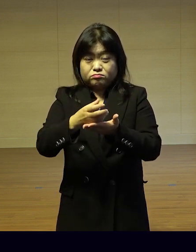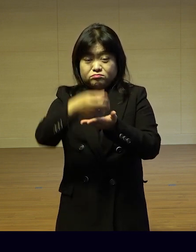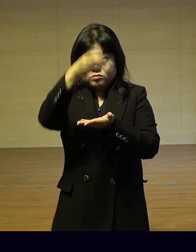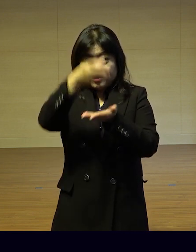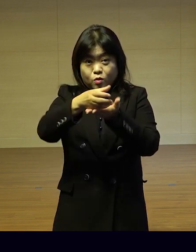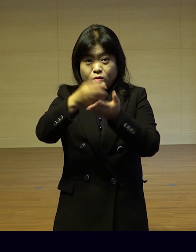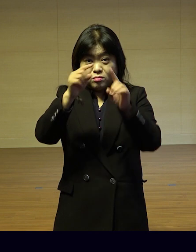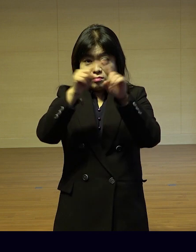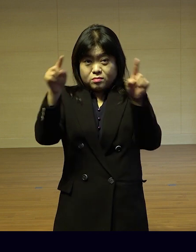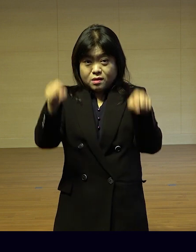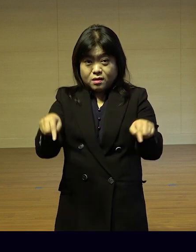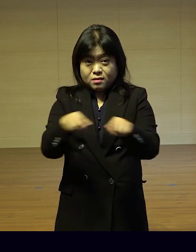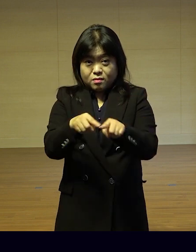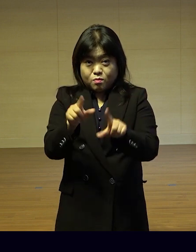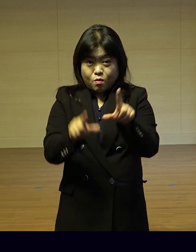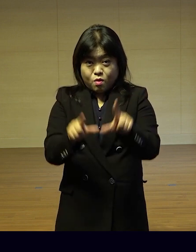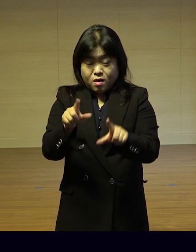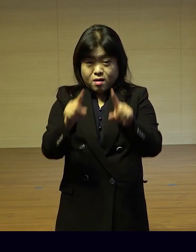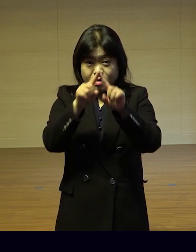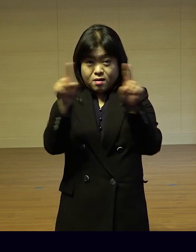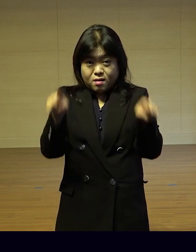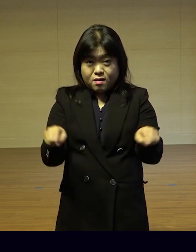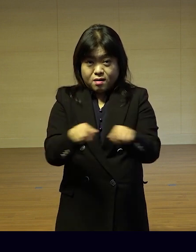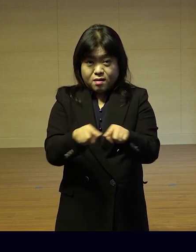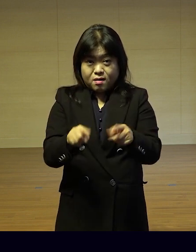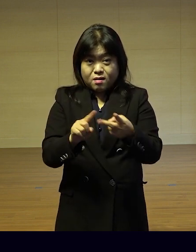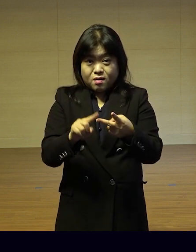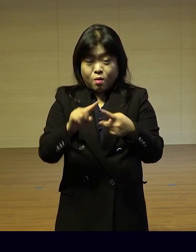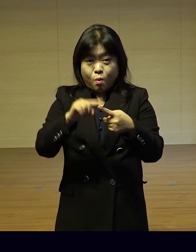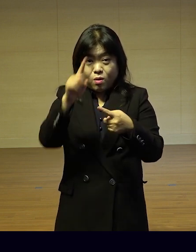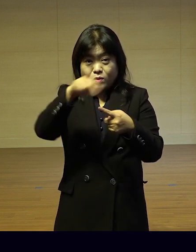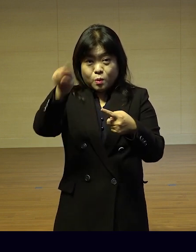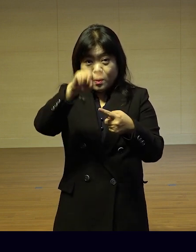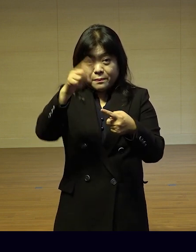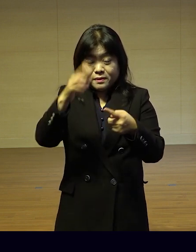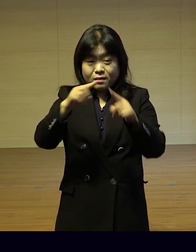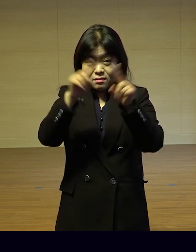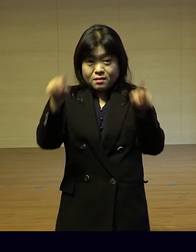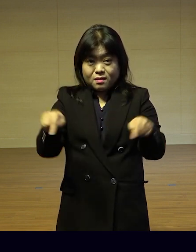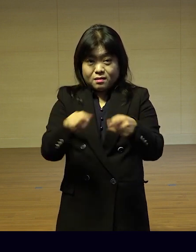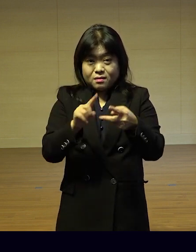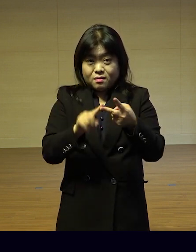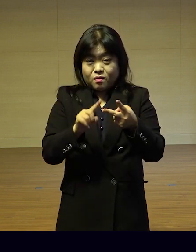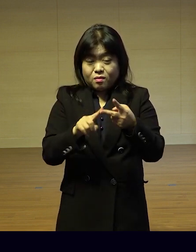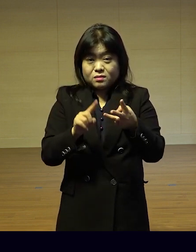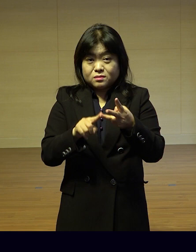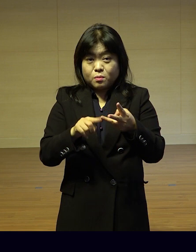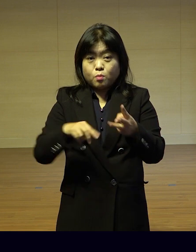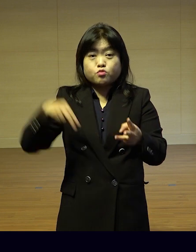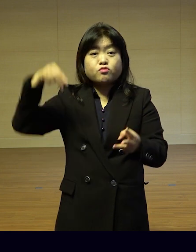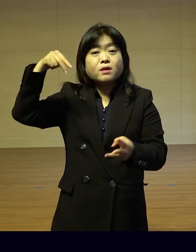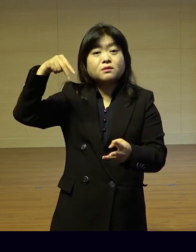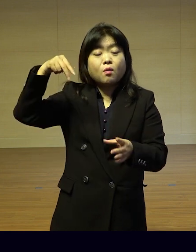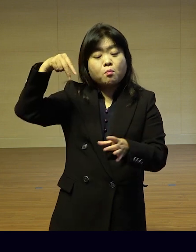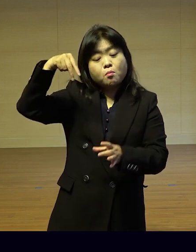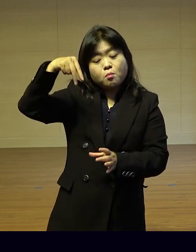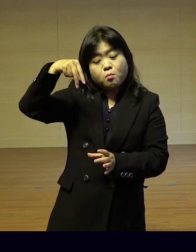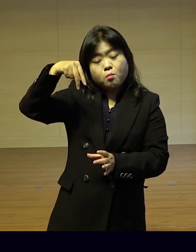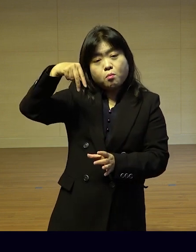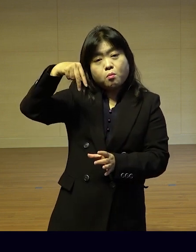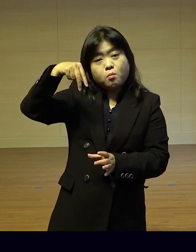있죠. 두 번째는 다른 사람 혹은 자기가 또 다른 면에서, 이제 옆에가 아니고 위에서 그